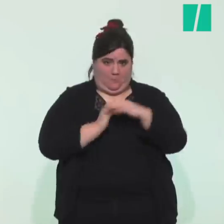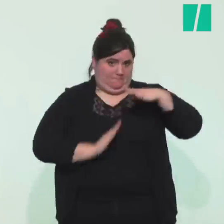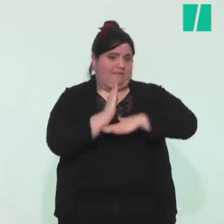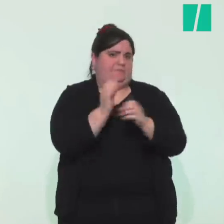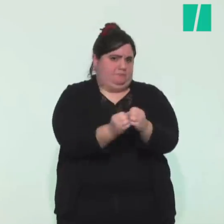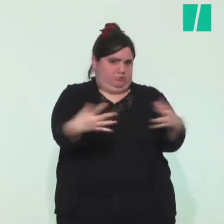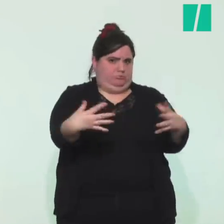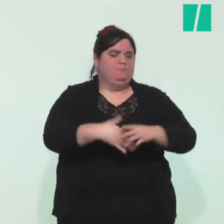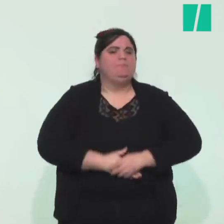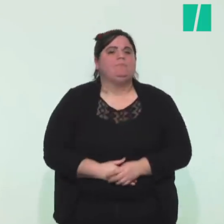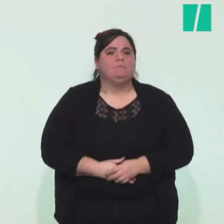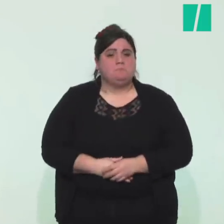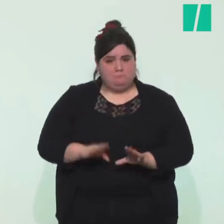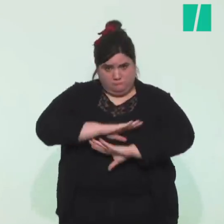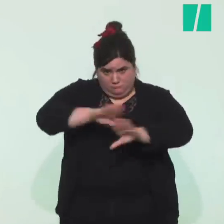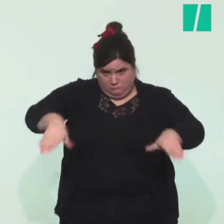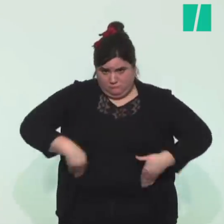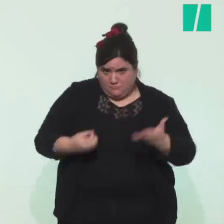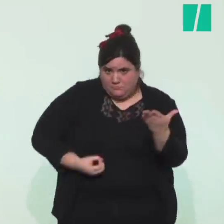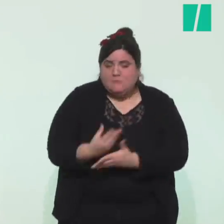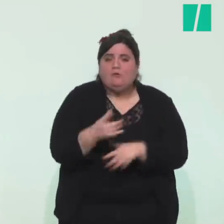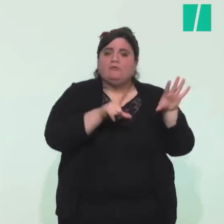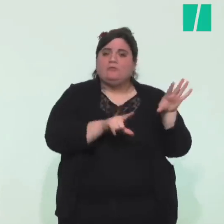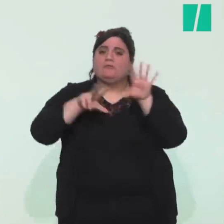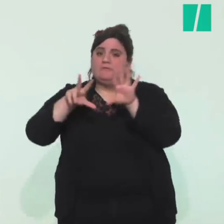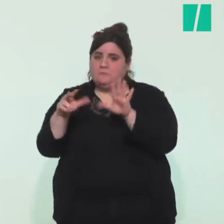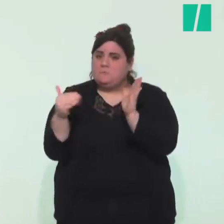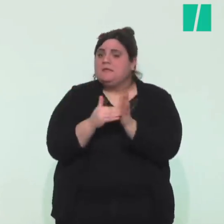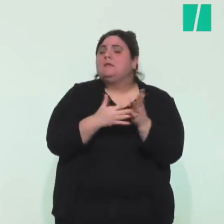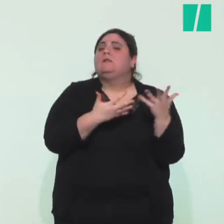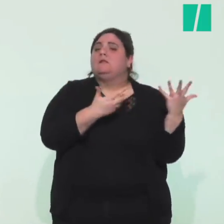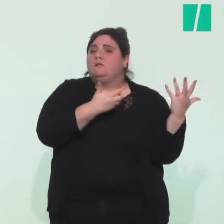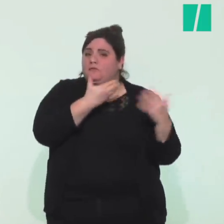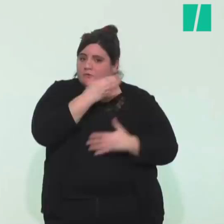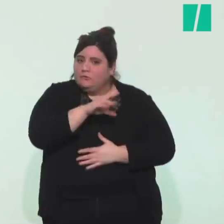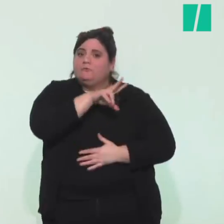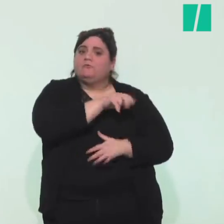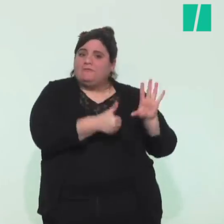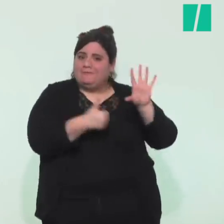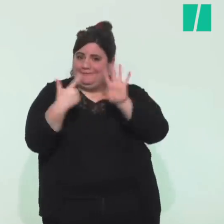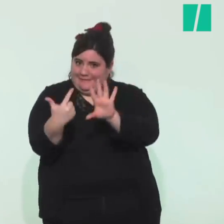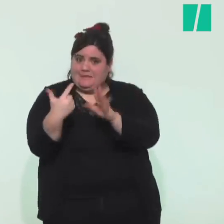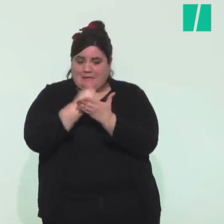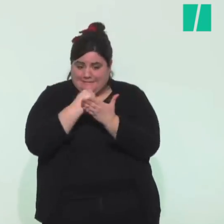Santé publique France estime que 78 167 tests ont été confirmés